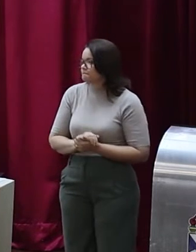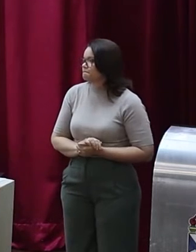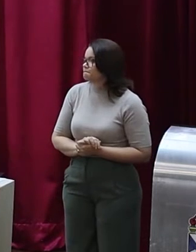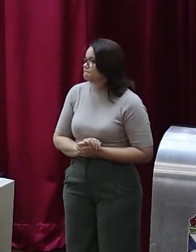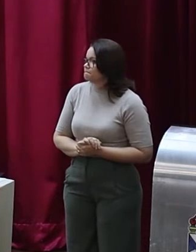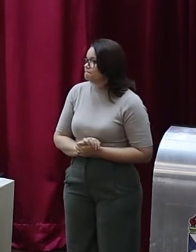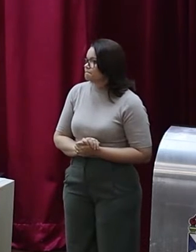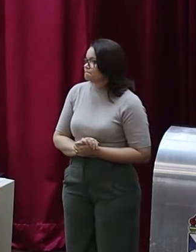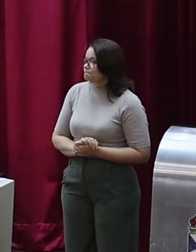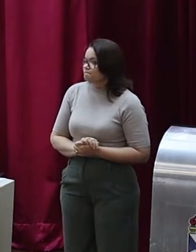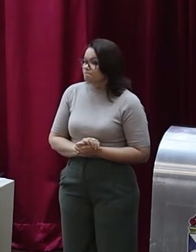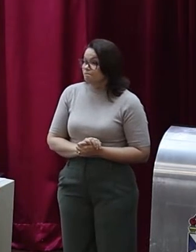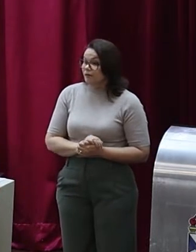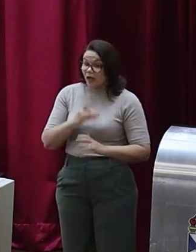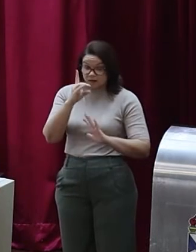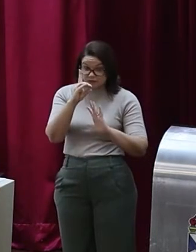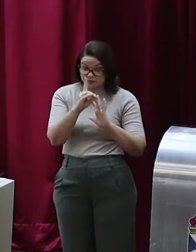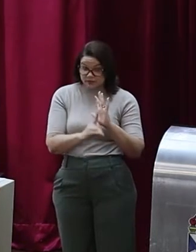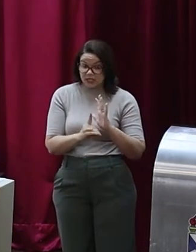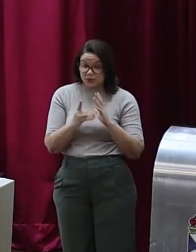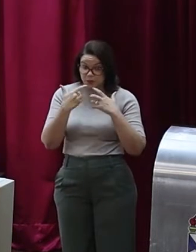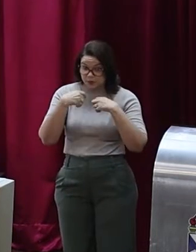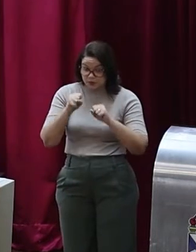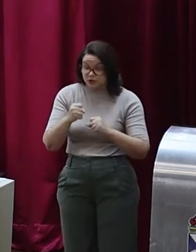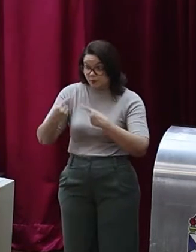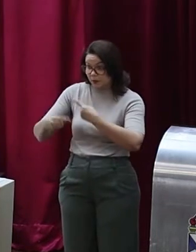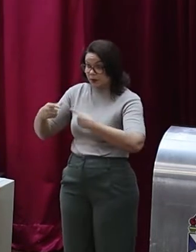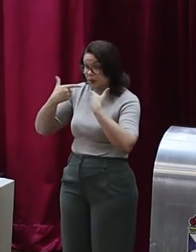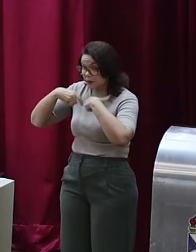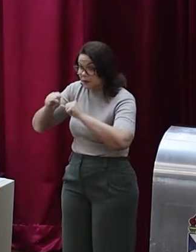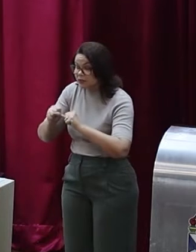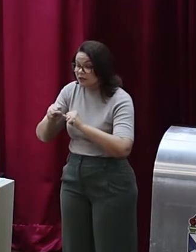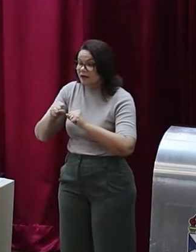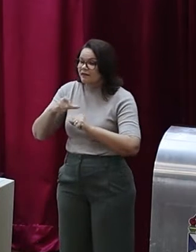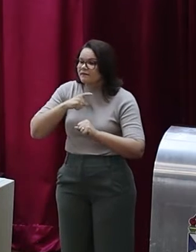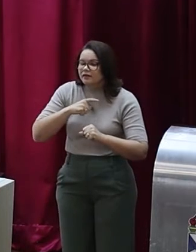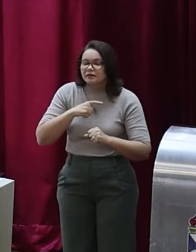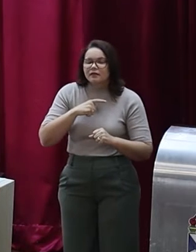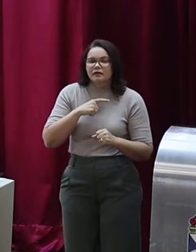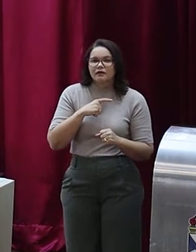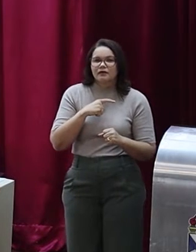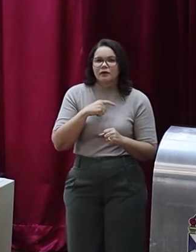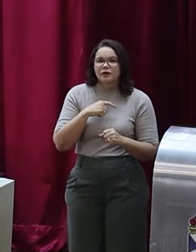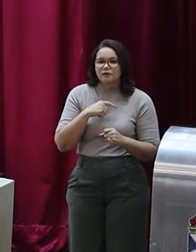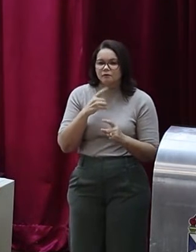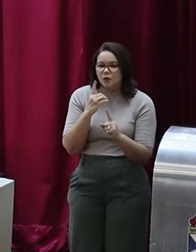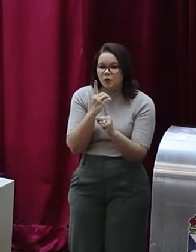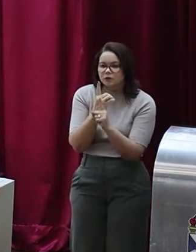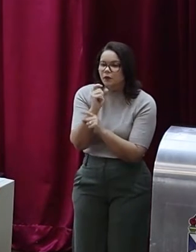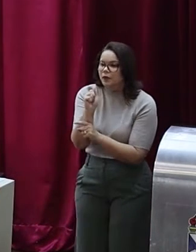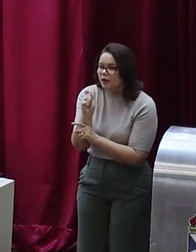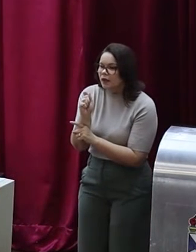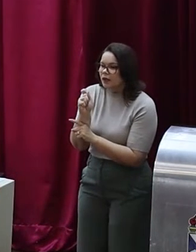Então, é aí que o direito linguístico, a política linguística, vai encontrar com a justiça social. Eu vou, em